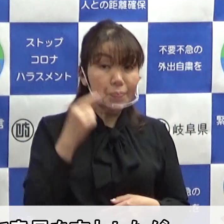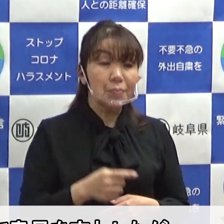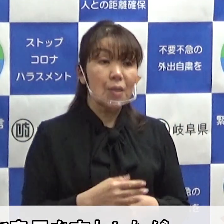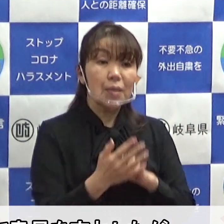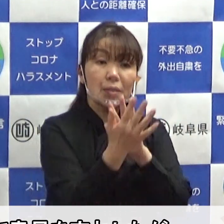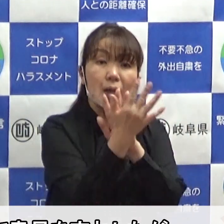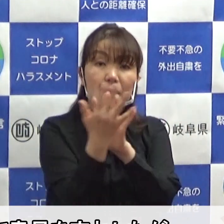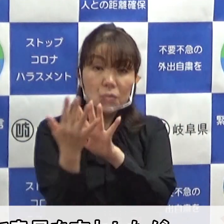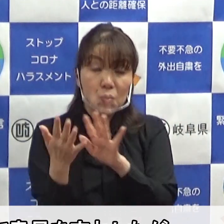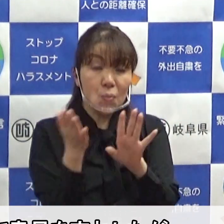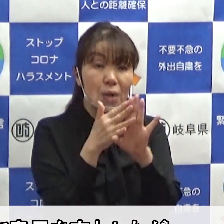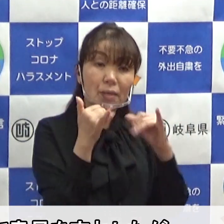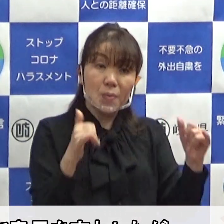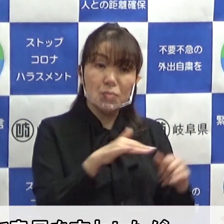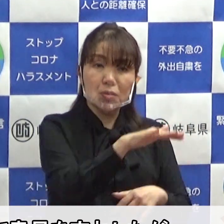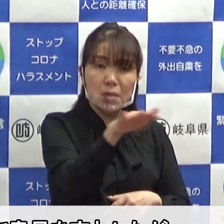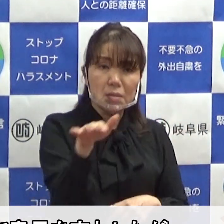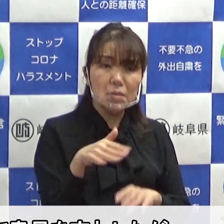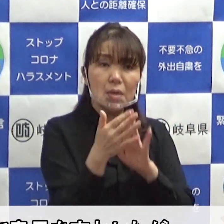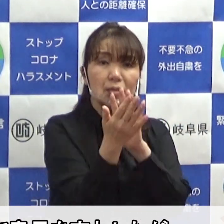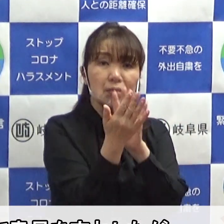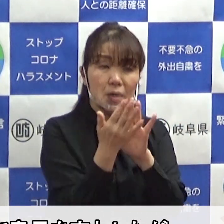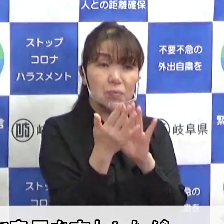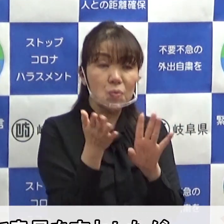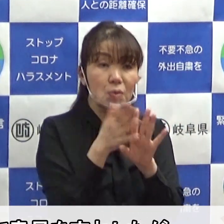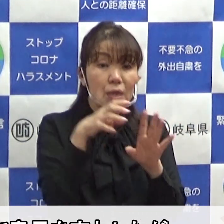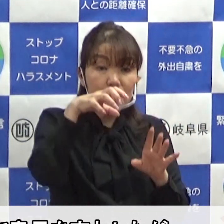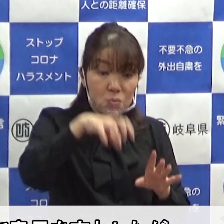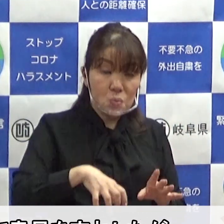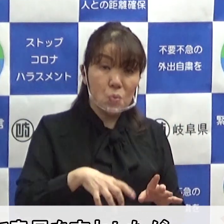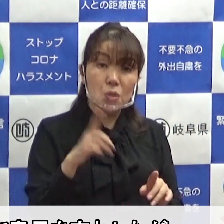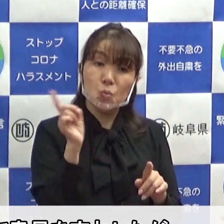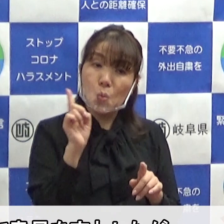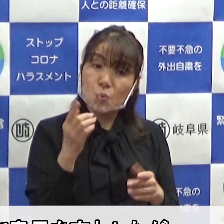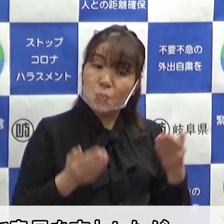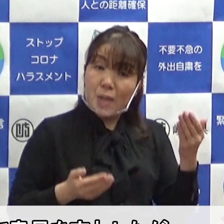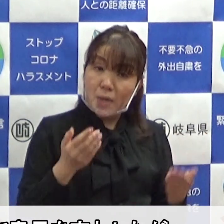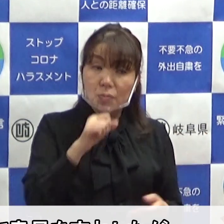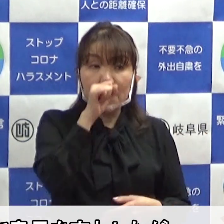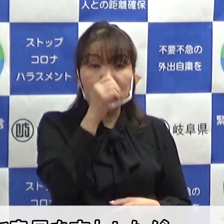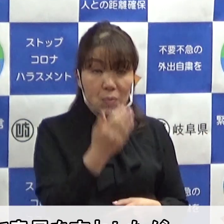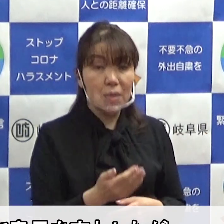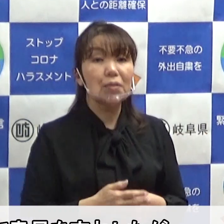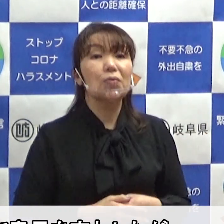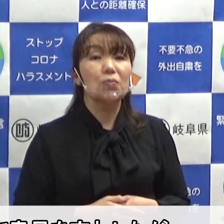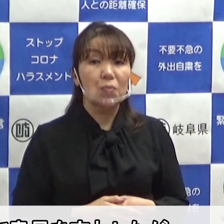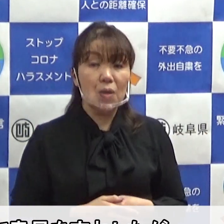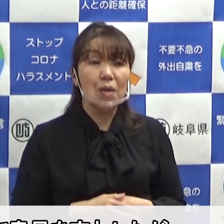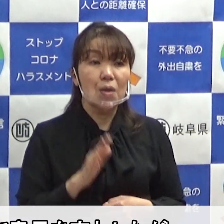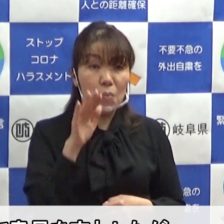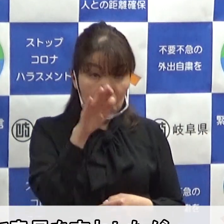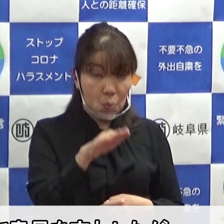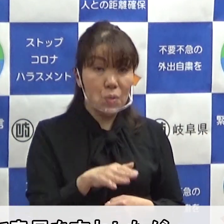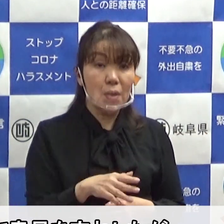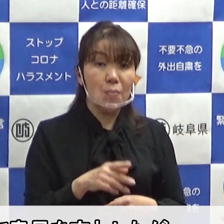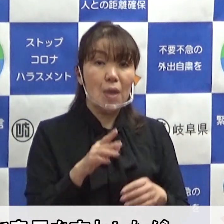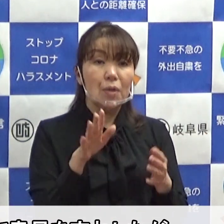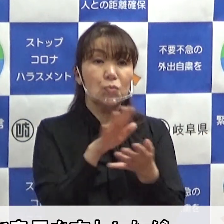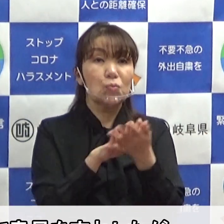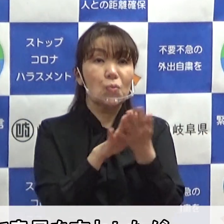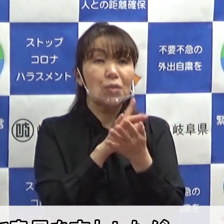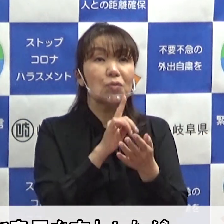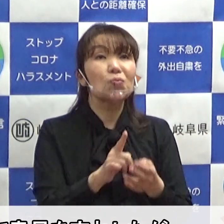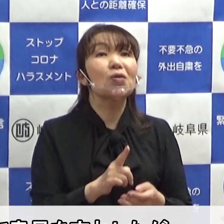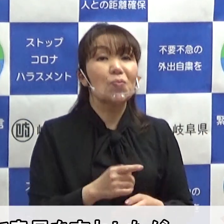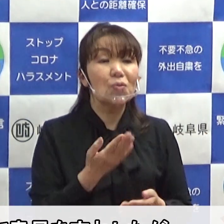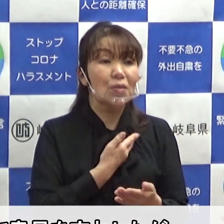対象が県民全体ということになると、まあ、県庁全体としてどういうバランスでやっていくのがいいのかというのは、でまあといって抽象的なこと言ってても仕方